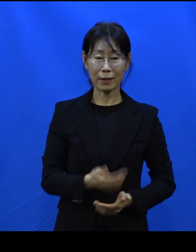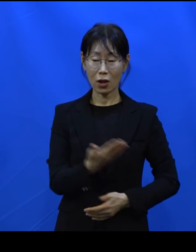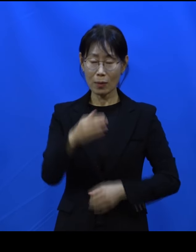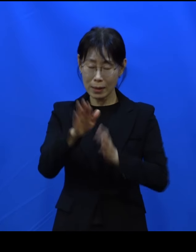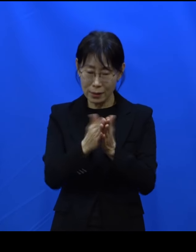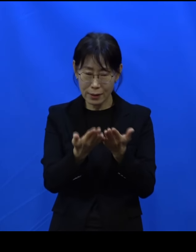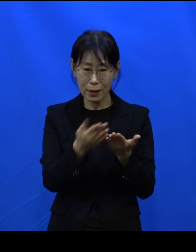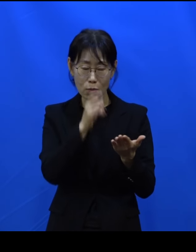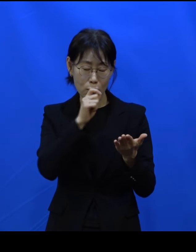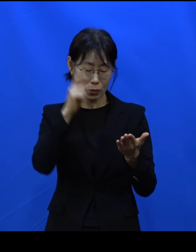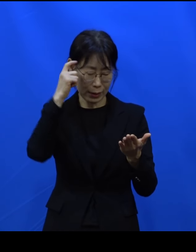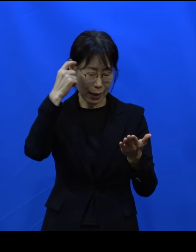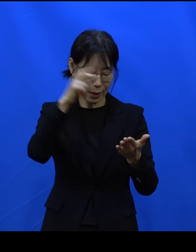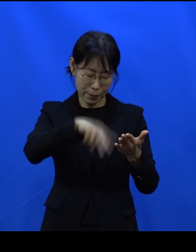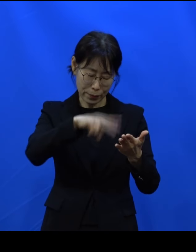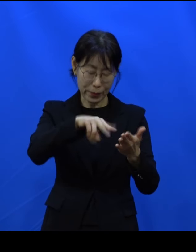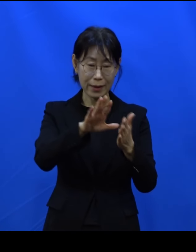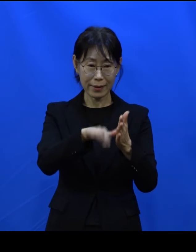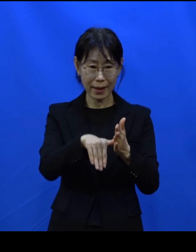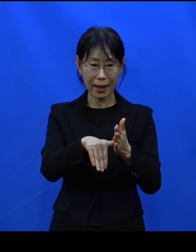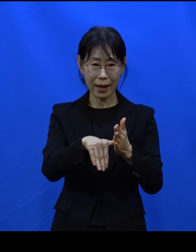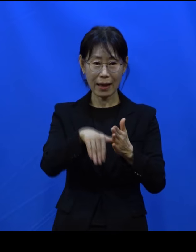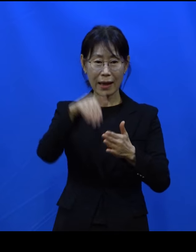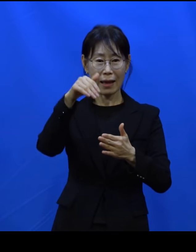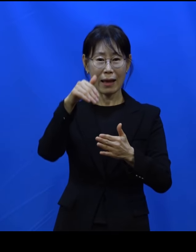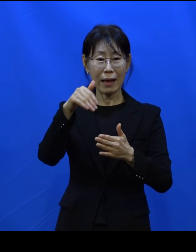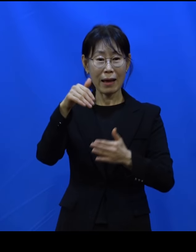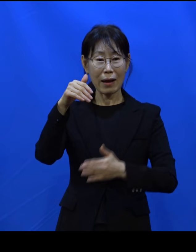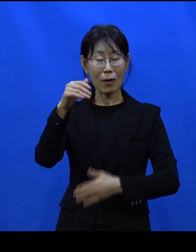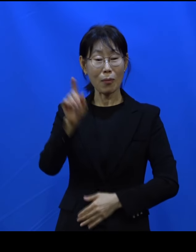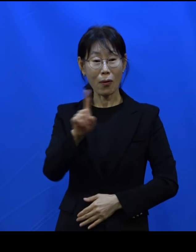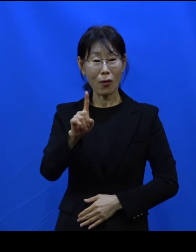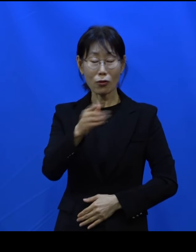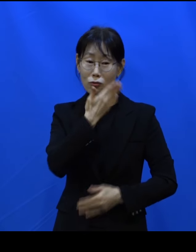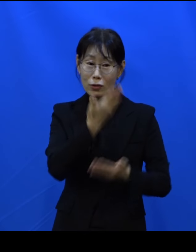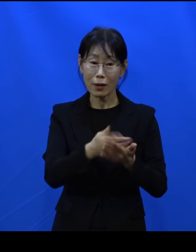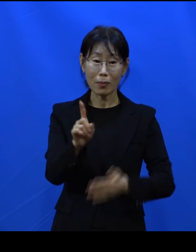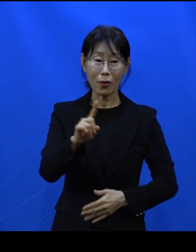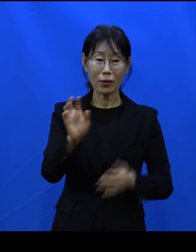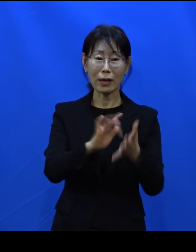묵상을 하면 할수록 무엇이 남아야 됩니까? 예수 그리스도.